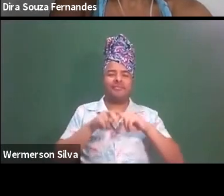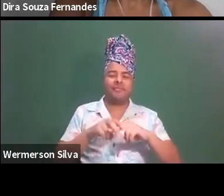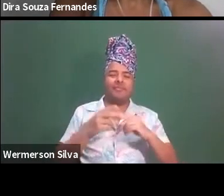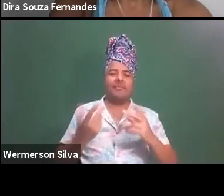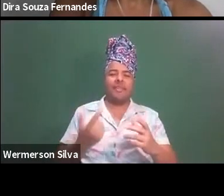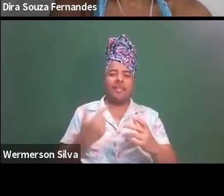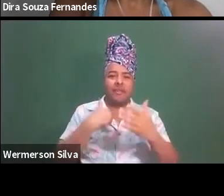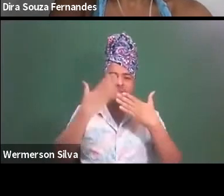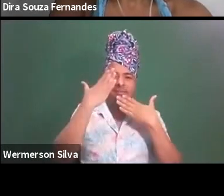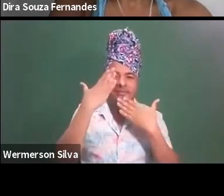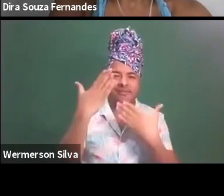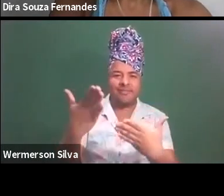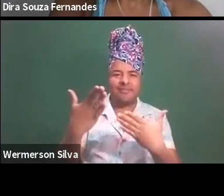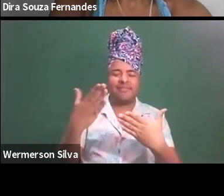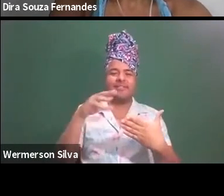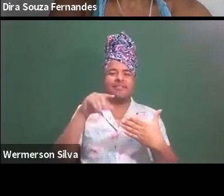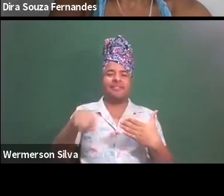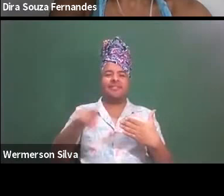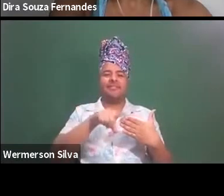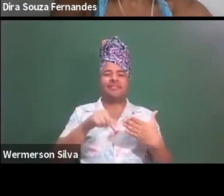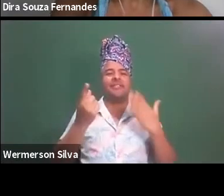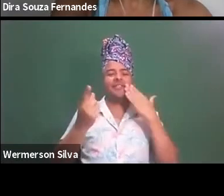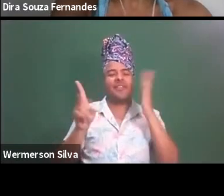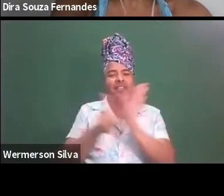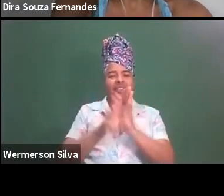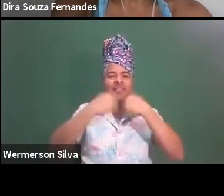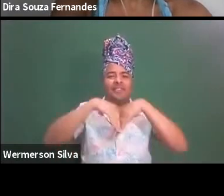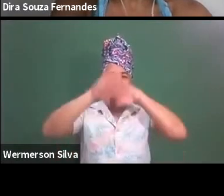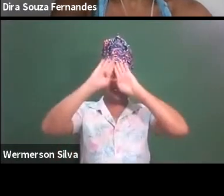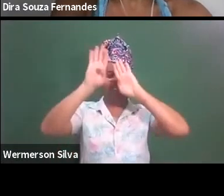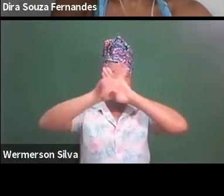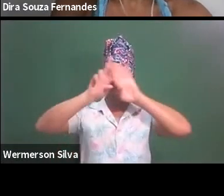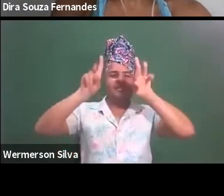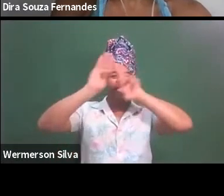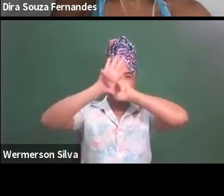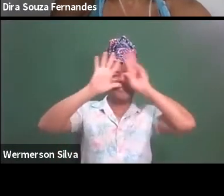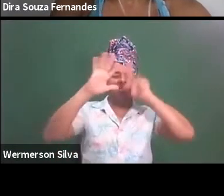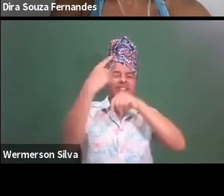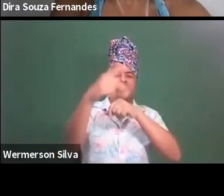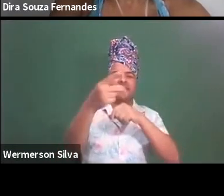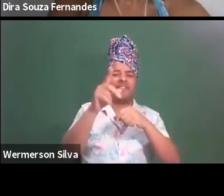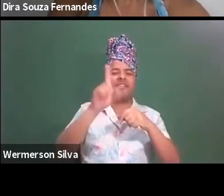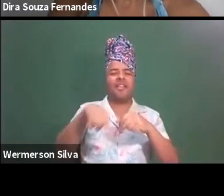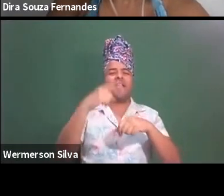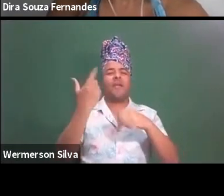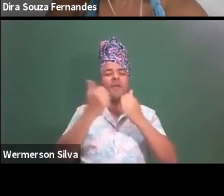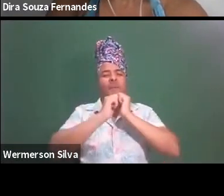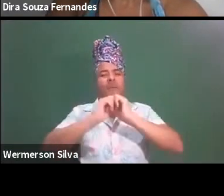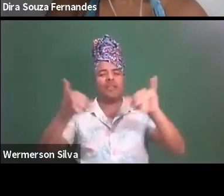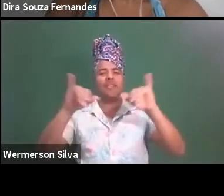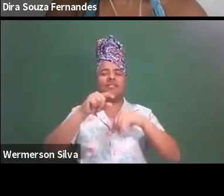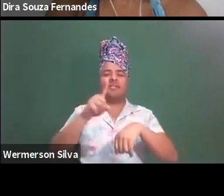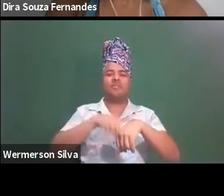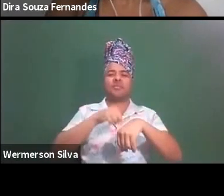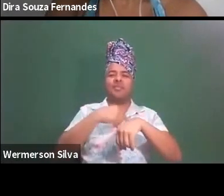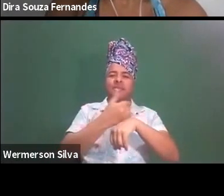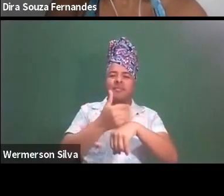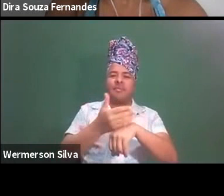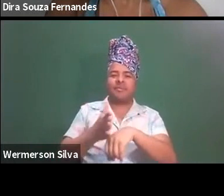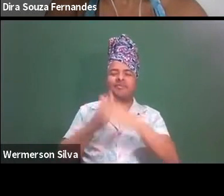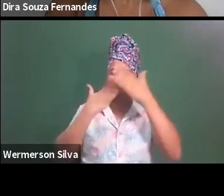esse agradecimento que faz parte do Oriki. O Oriki é uma mensagem sobre o tempo também.